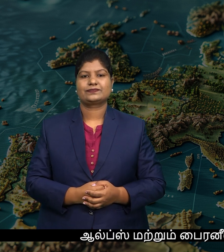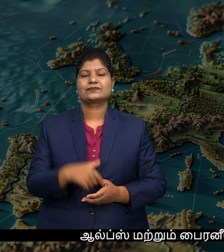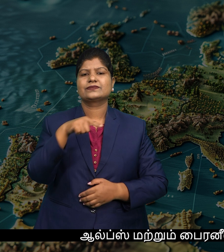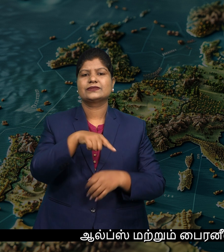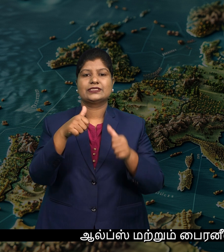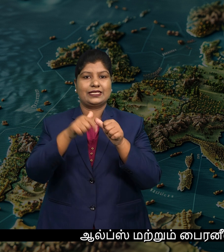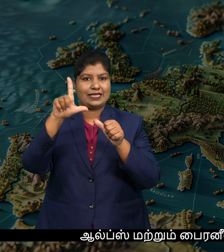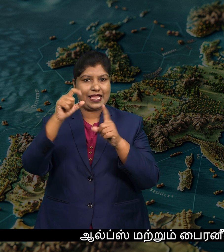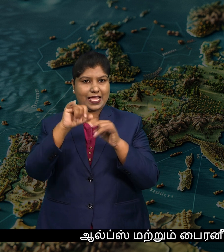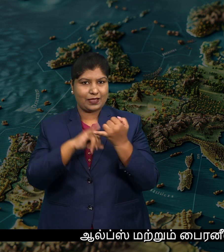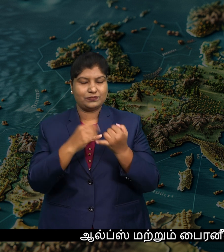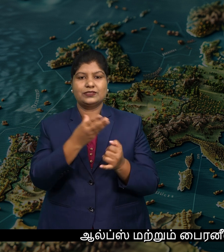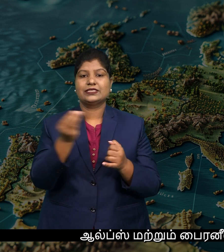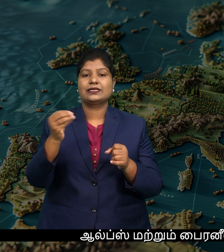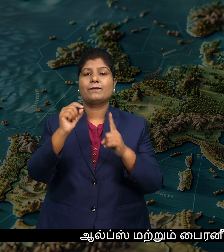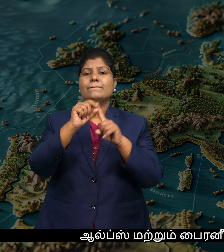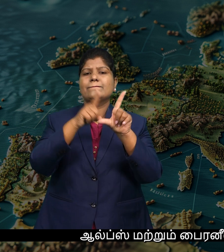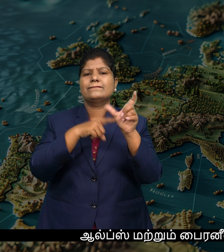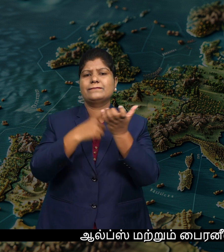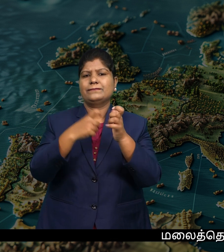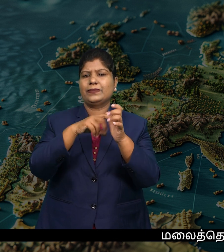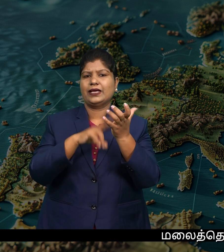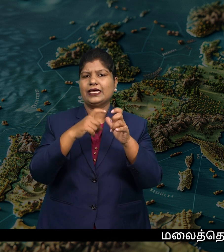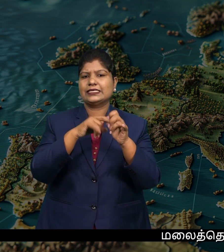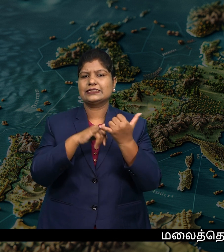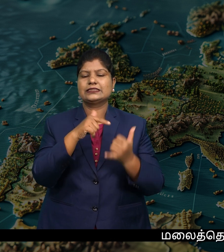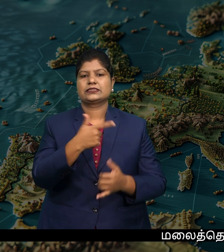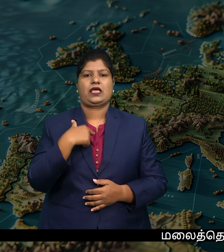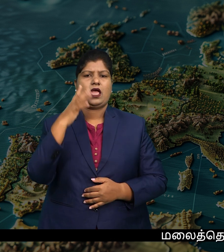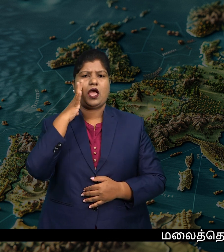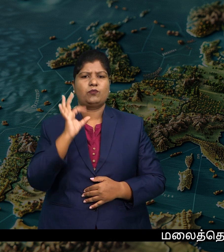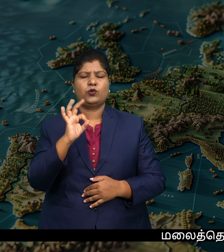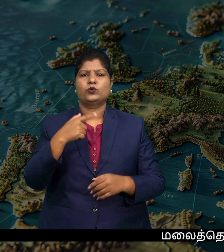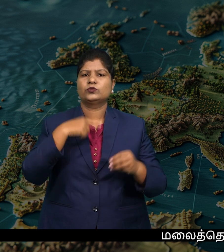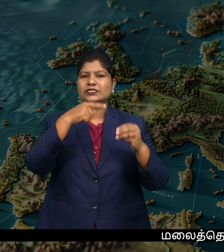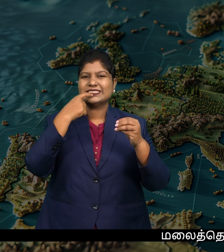ஆல்ப்ஸ் மற்றும் பைரனீஸ் ஐரோப்பியாவில் பனிமூடிய மலைத்தொடர்கள் ஆகும்.